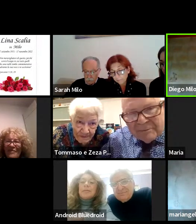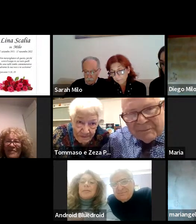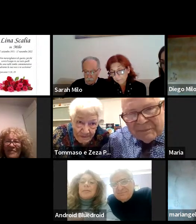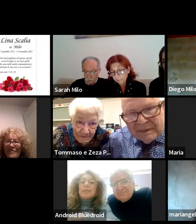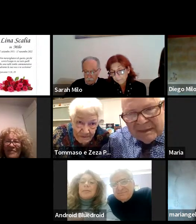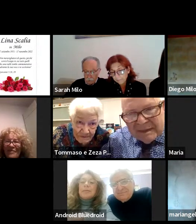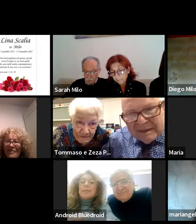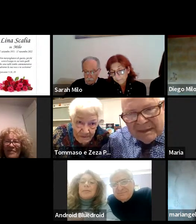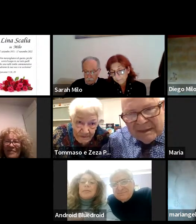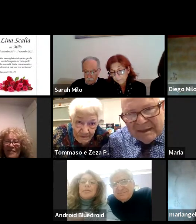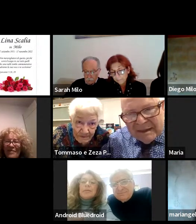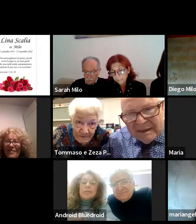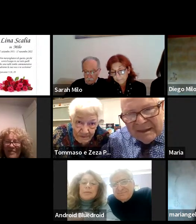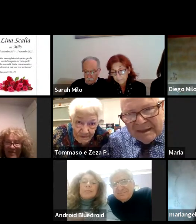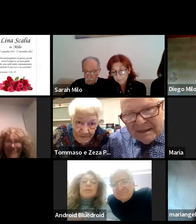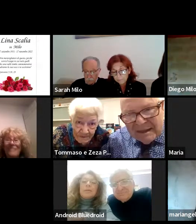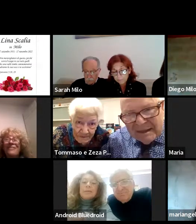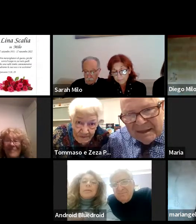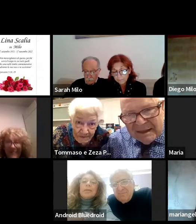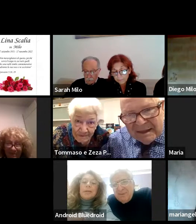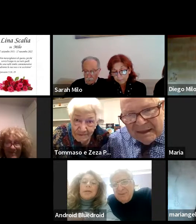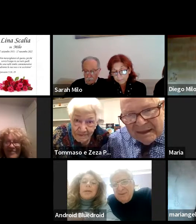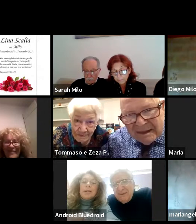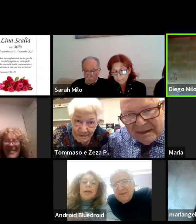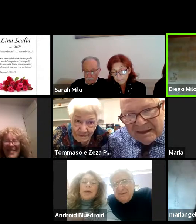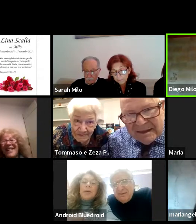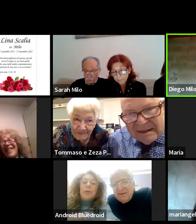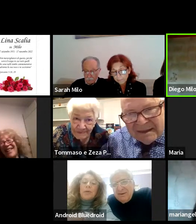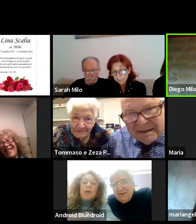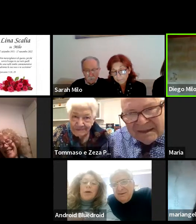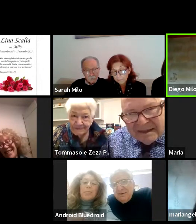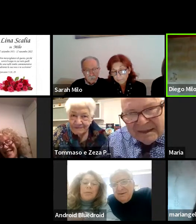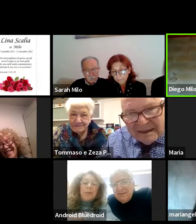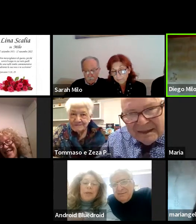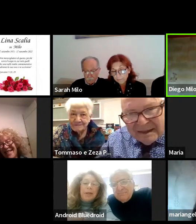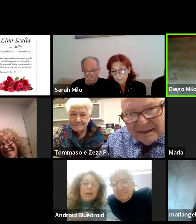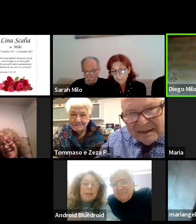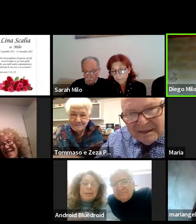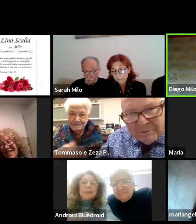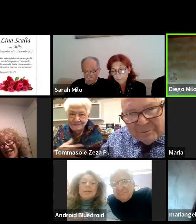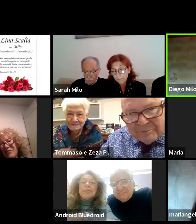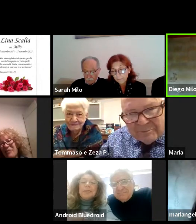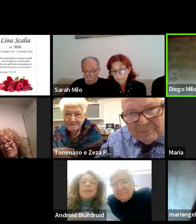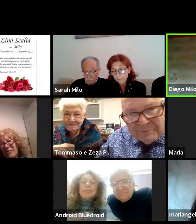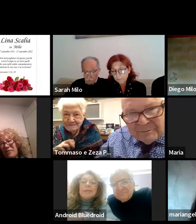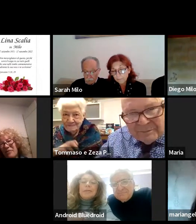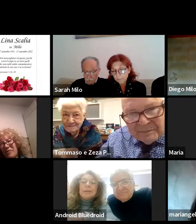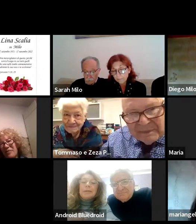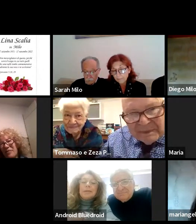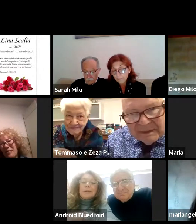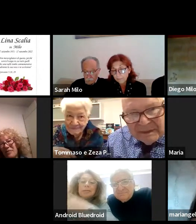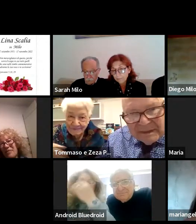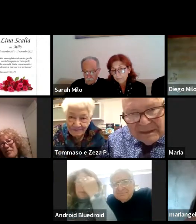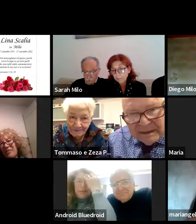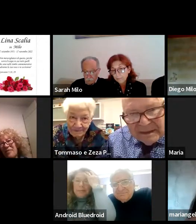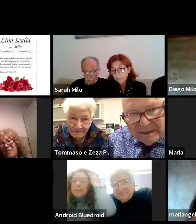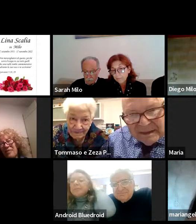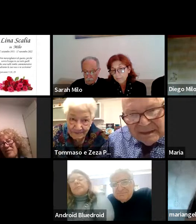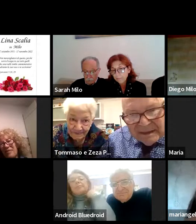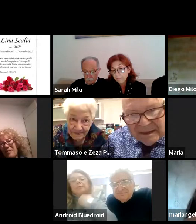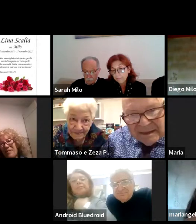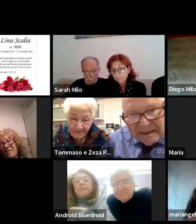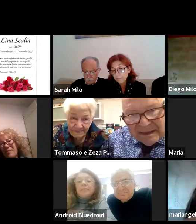eravamo giovani e ci siamo anche invecchiati L'importante che comunque ancora